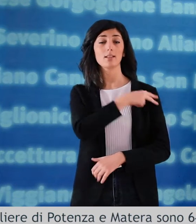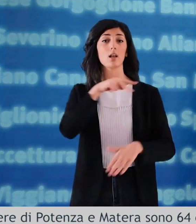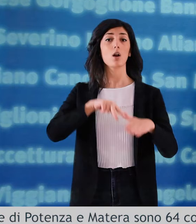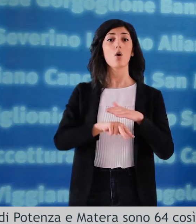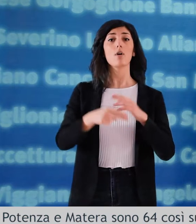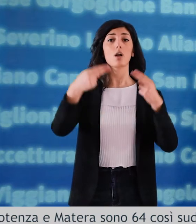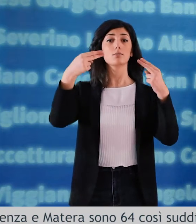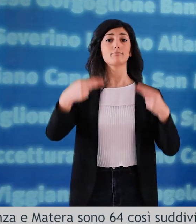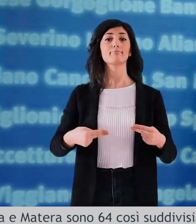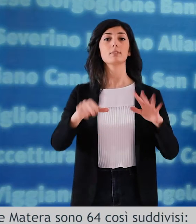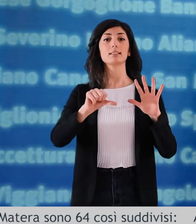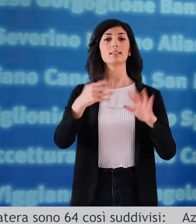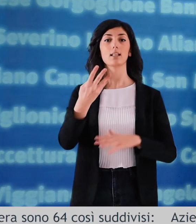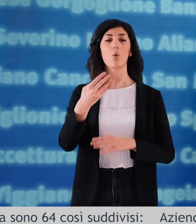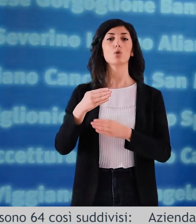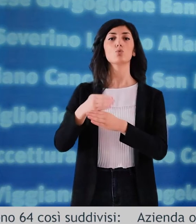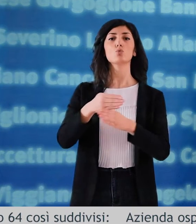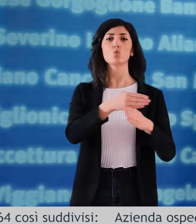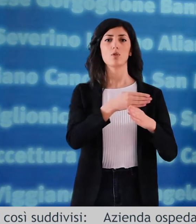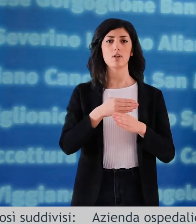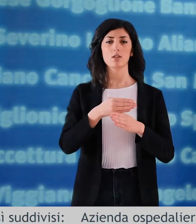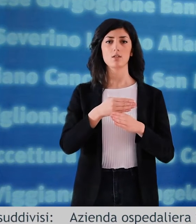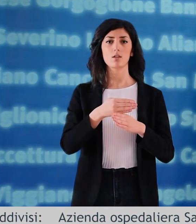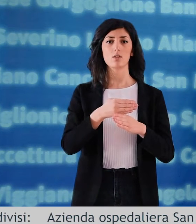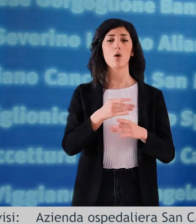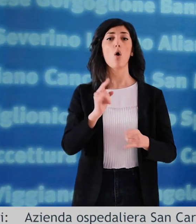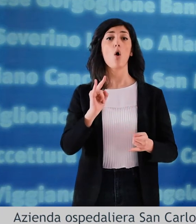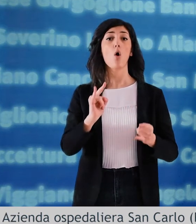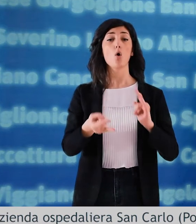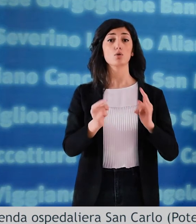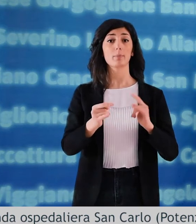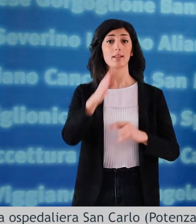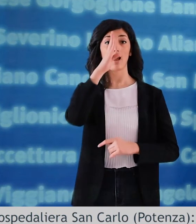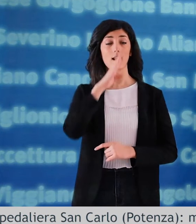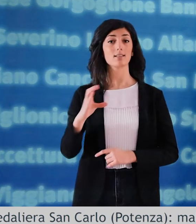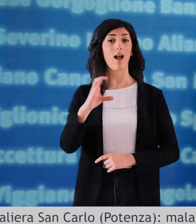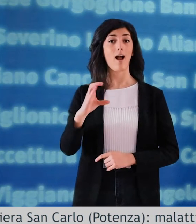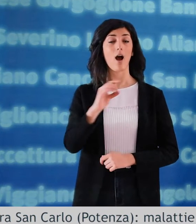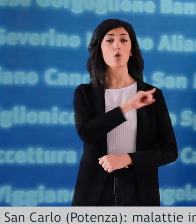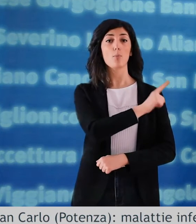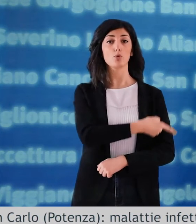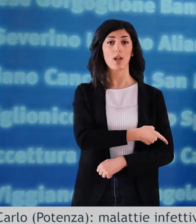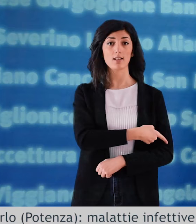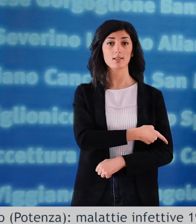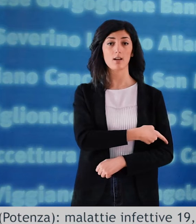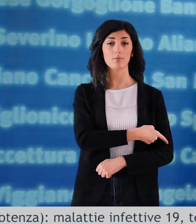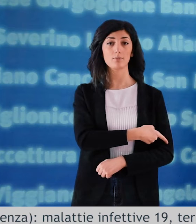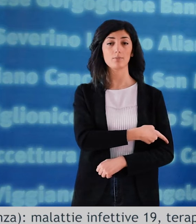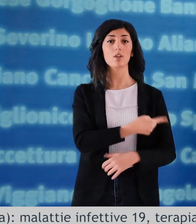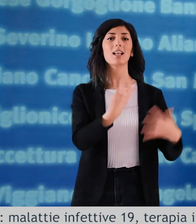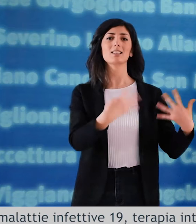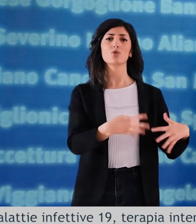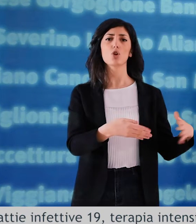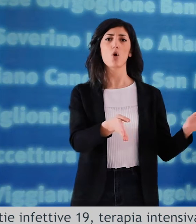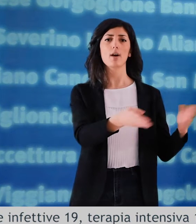così suddivisi nell'azienda ospedaliera san carlo a potenza di 109 nel reparto